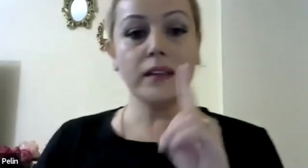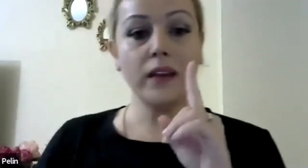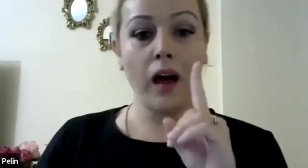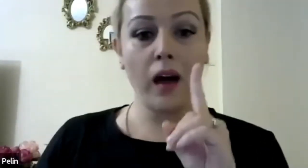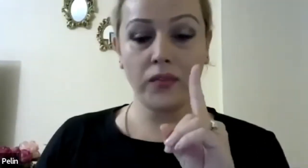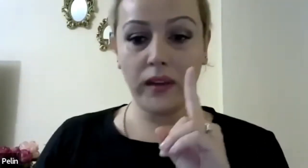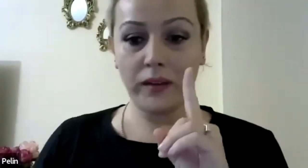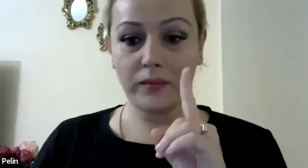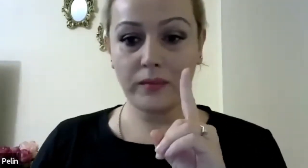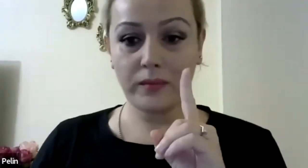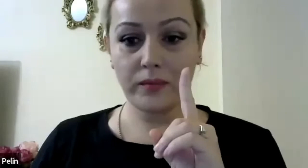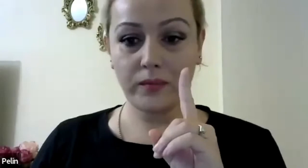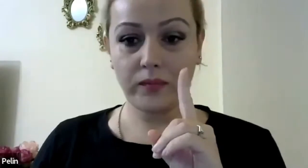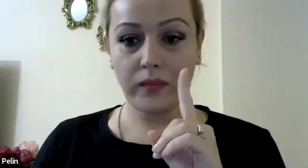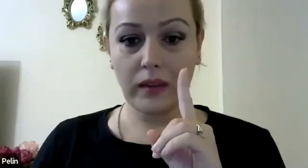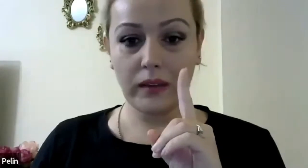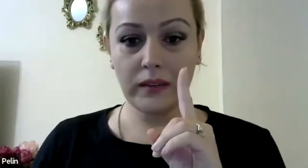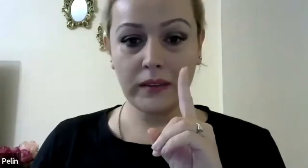I harfi. I.